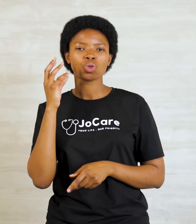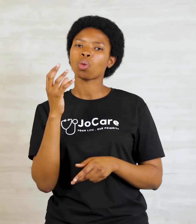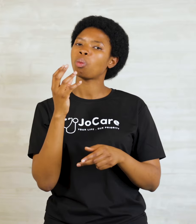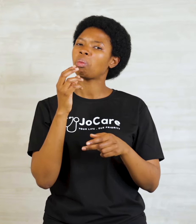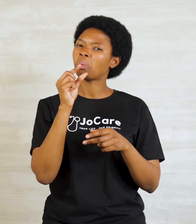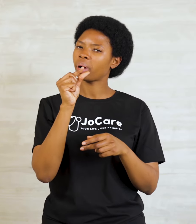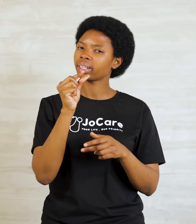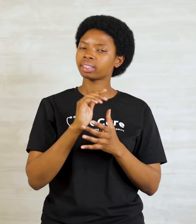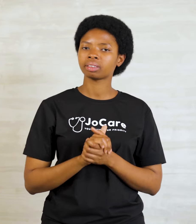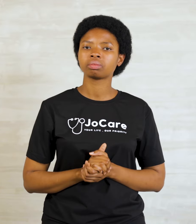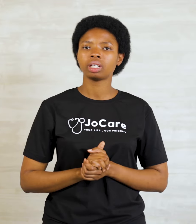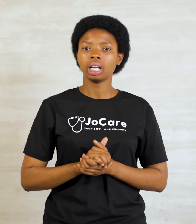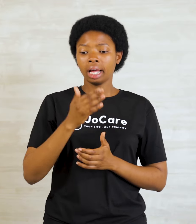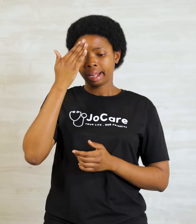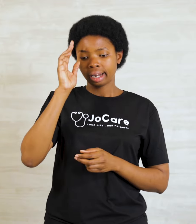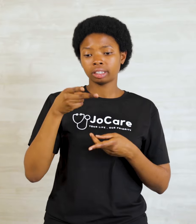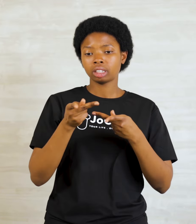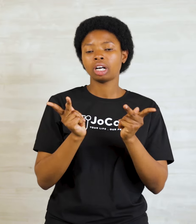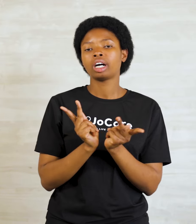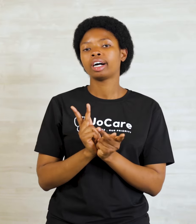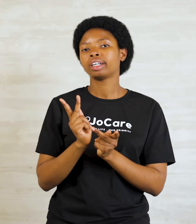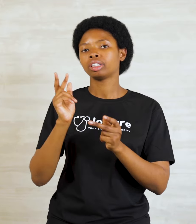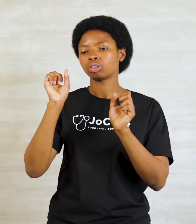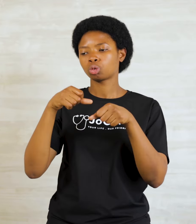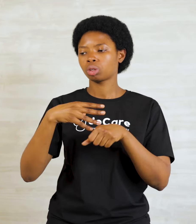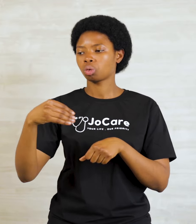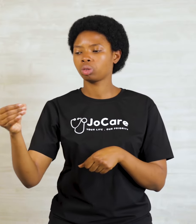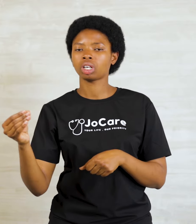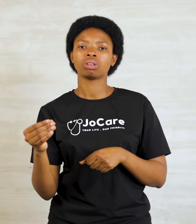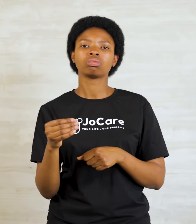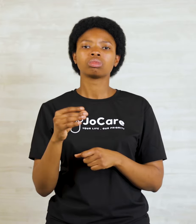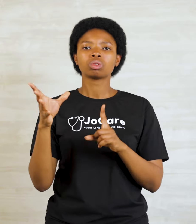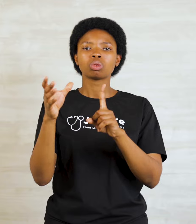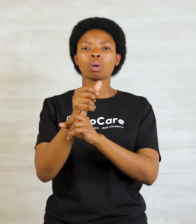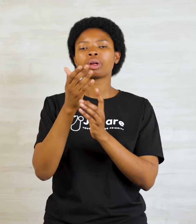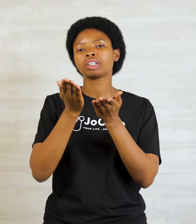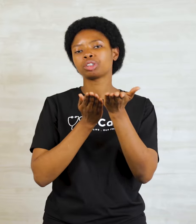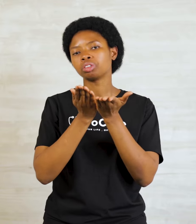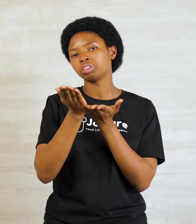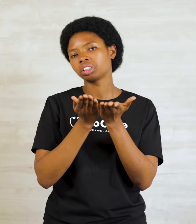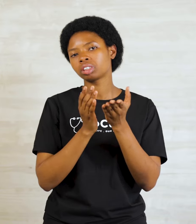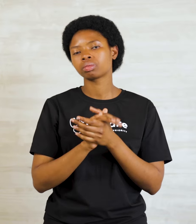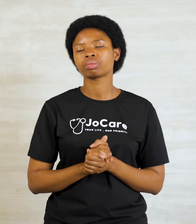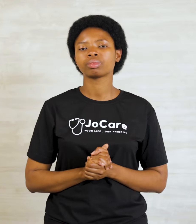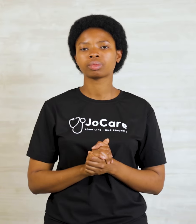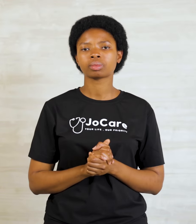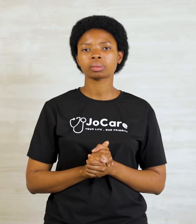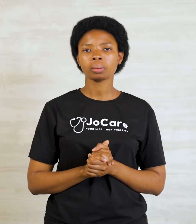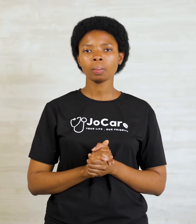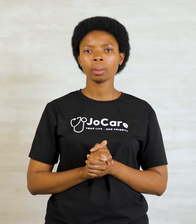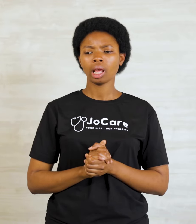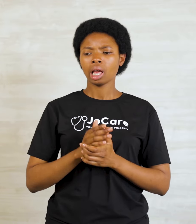kugana ngo abone za serivisi koko. Ikindi ariko ndakeka kitakira ikibazo cyane